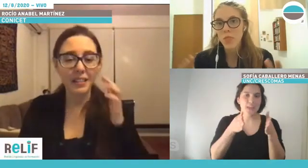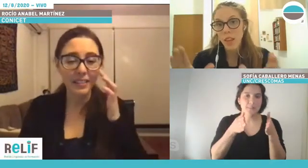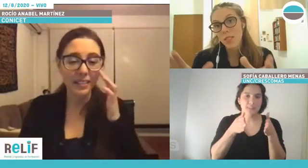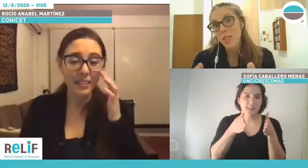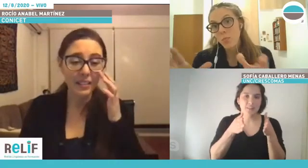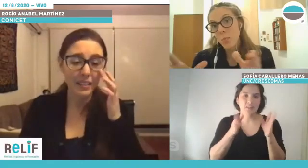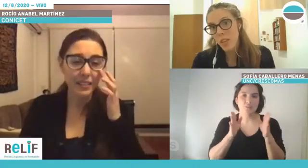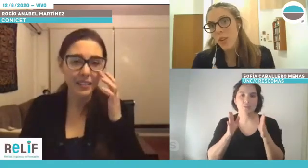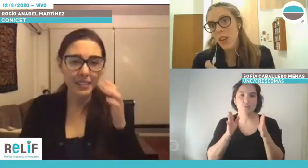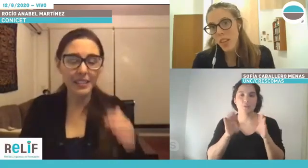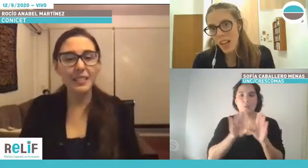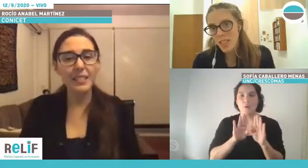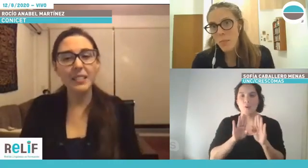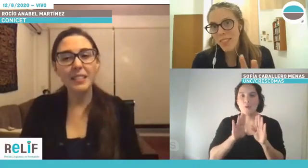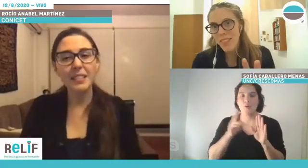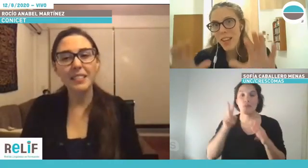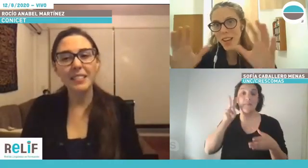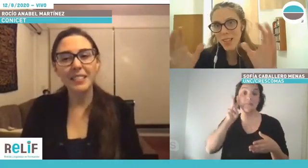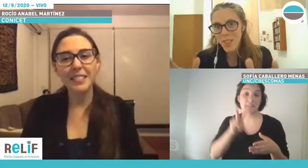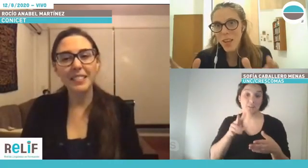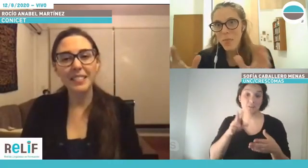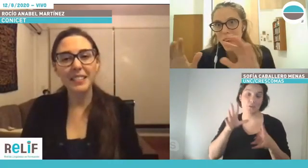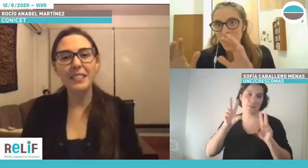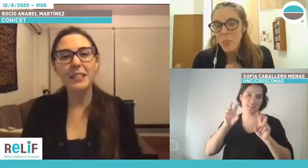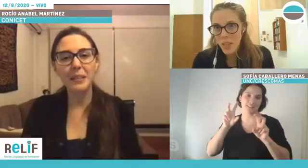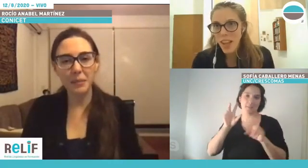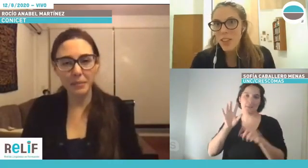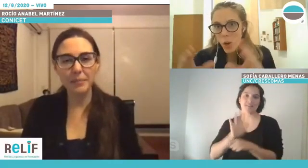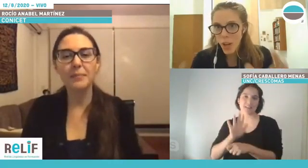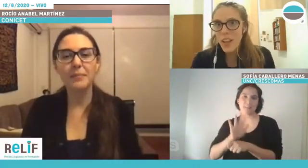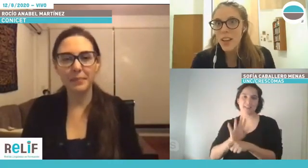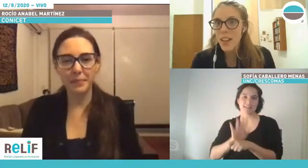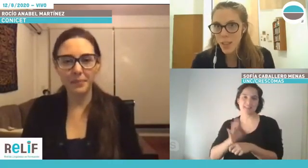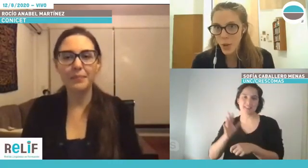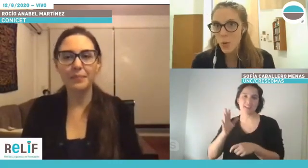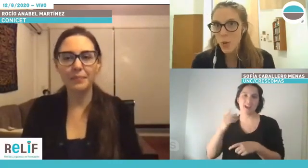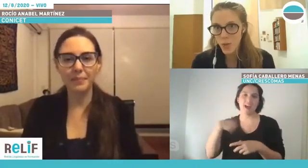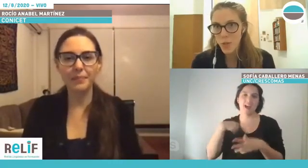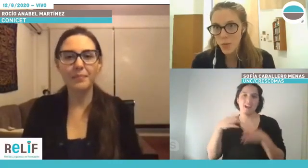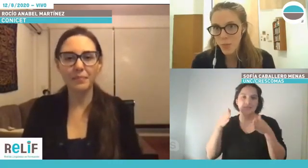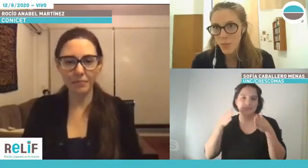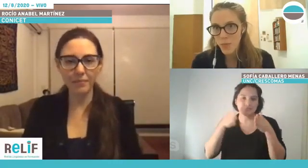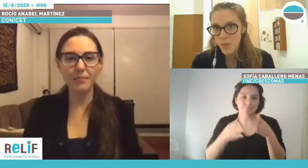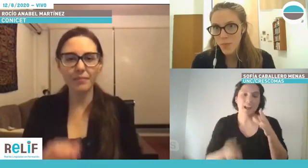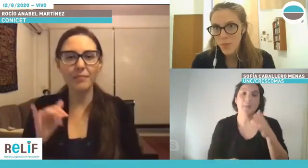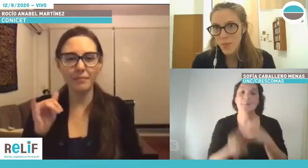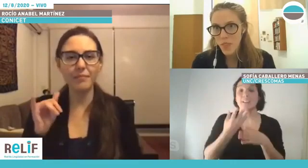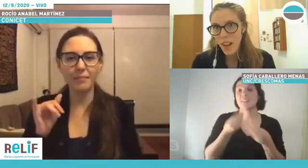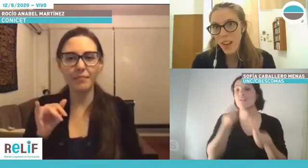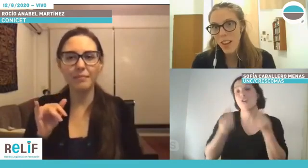digamos, visto desde la semántica, se va delimitando en el discurso.